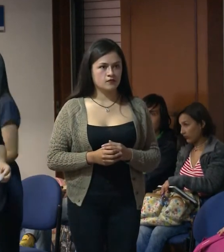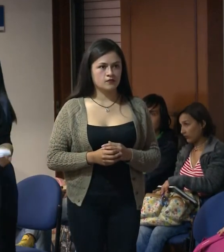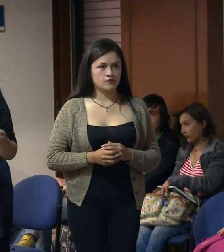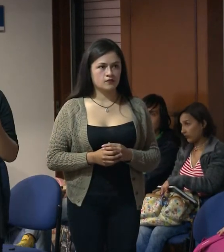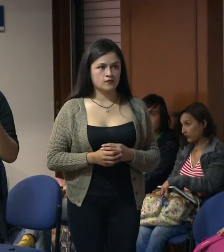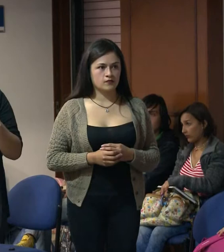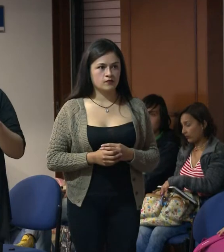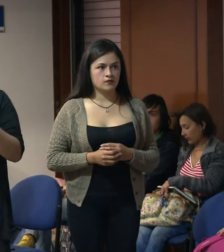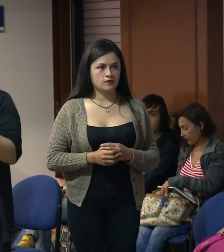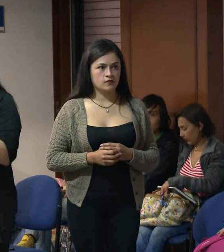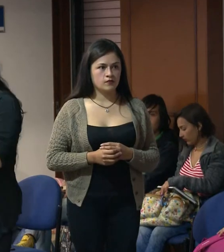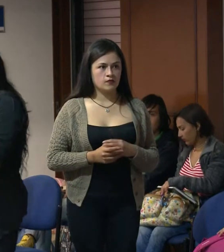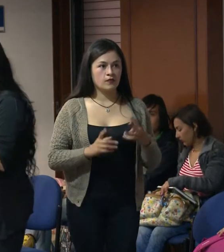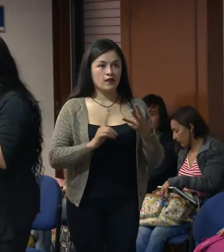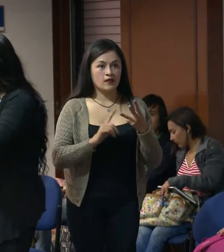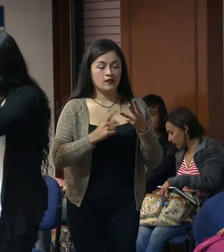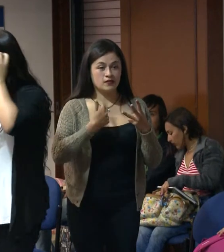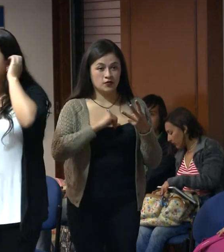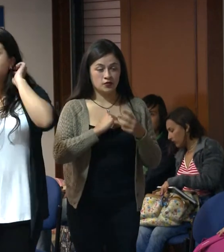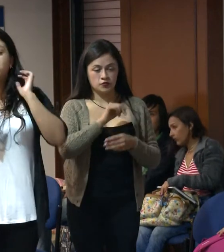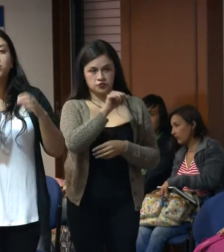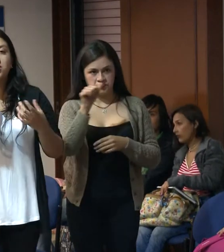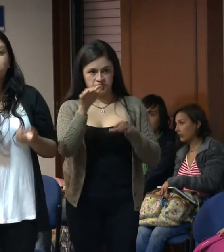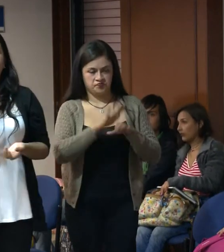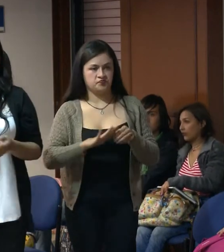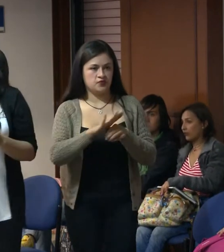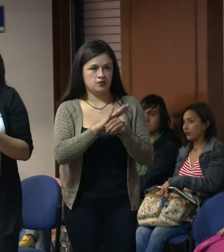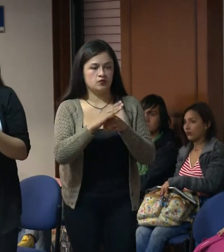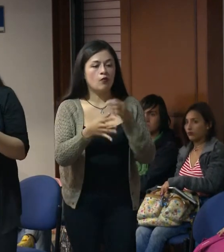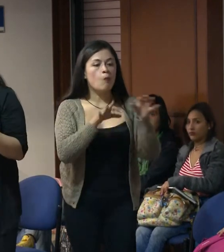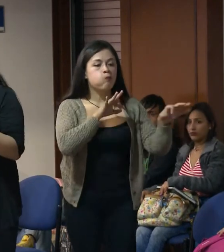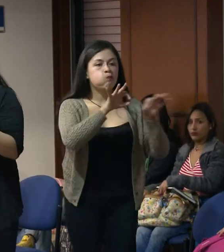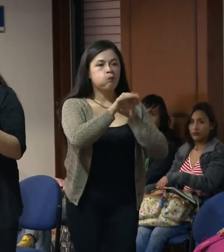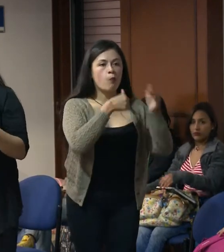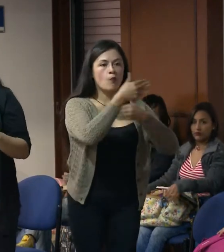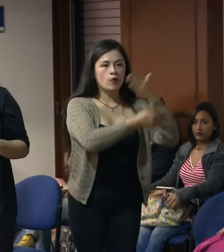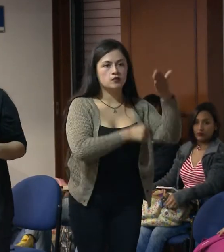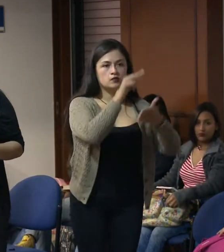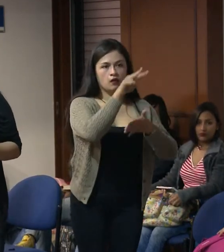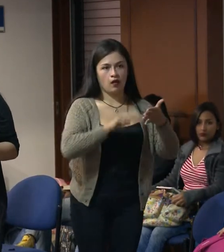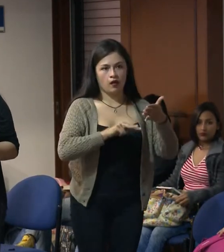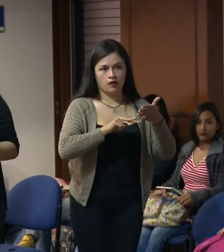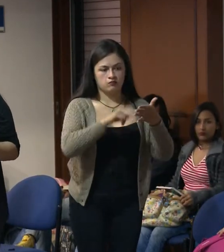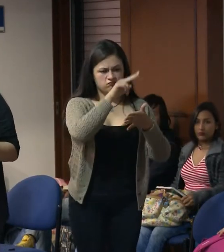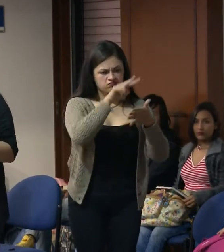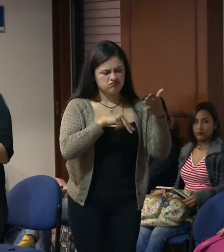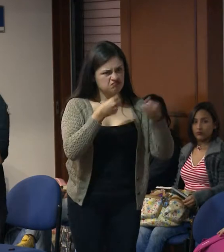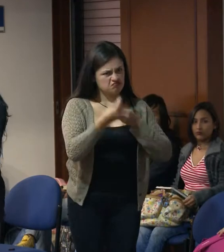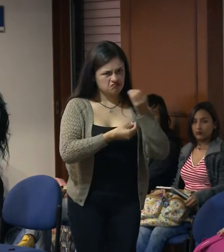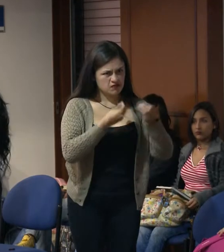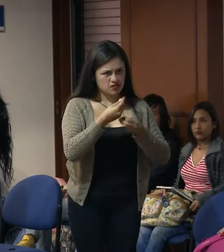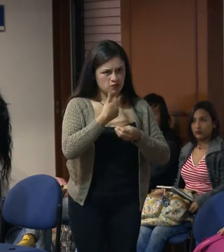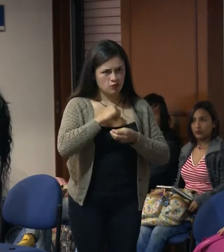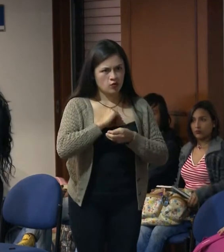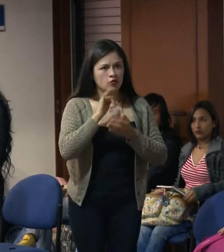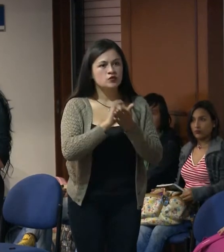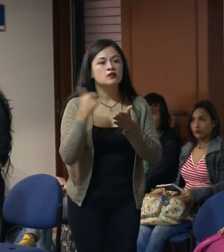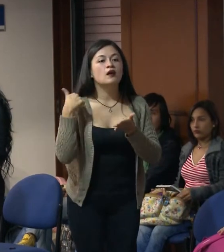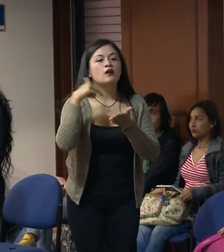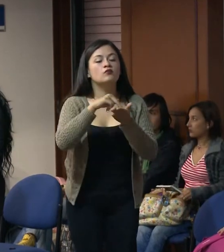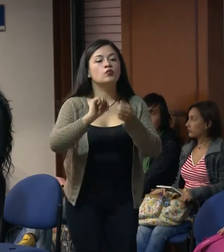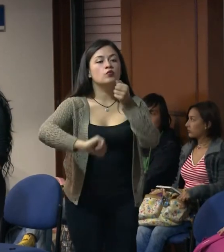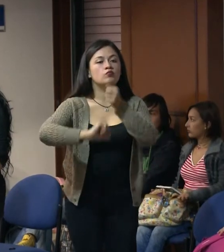Bueno, tercero, tomamos los momentos, los procesos de lectura. Entonces, lo tomamos desde el